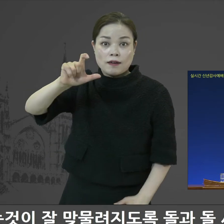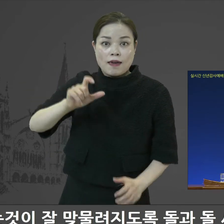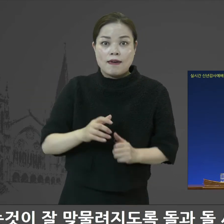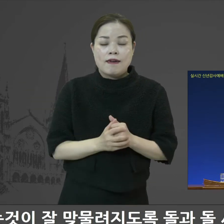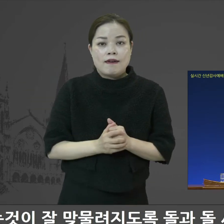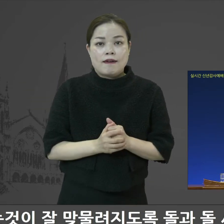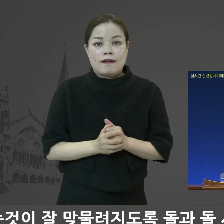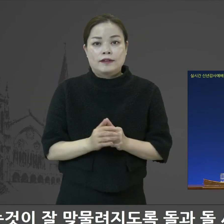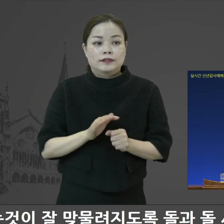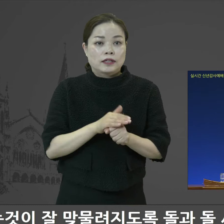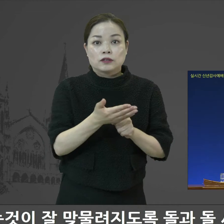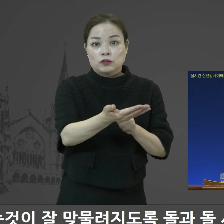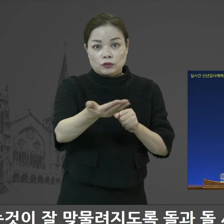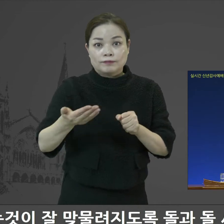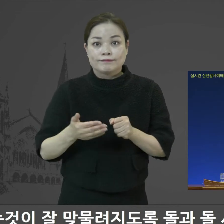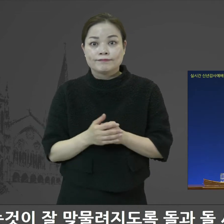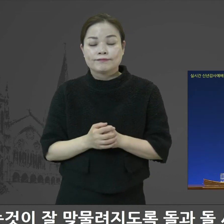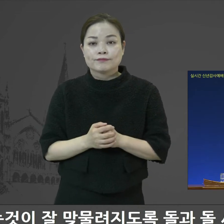사랑하는 여러분,